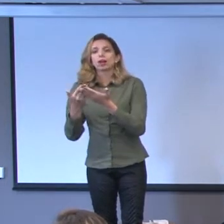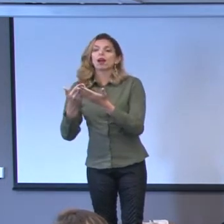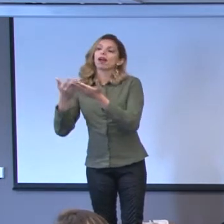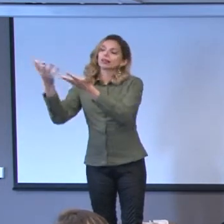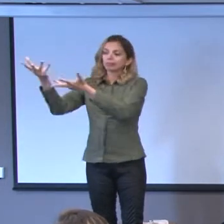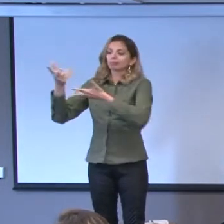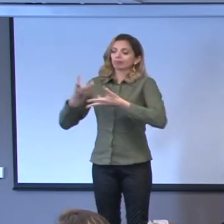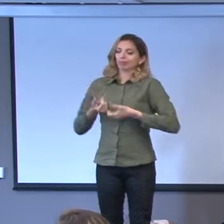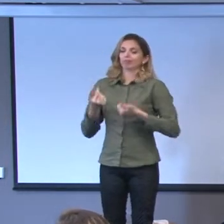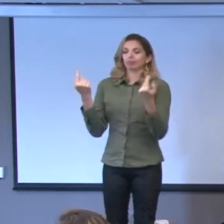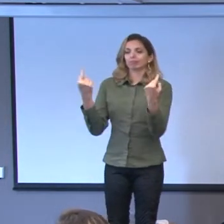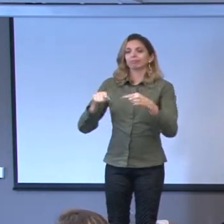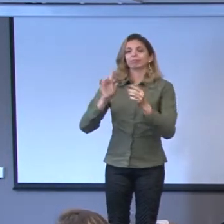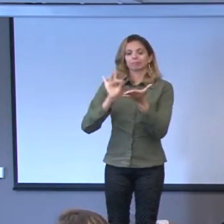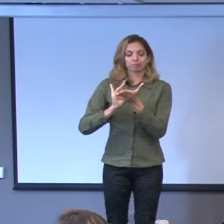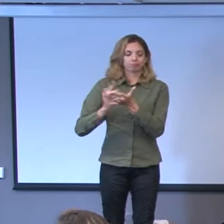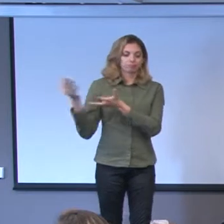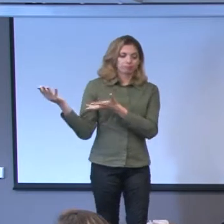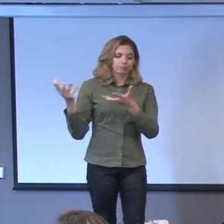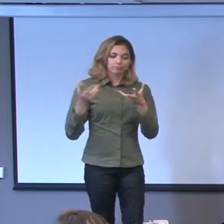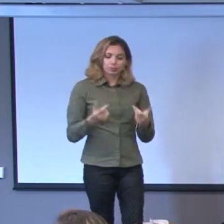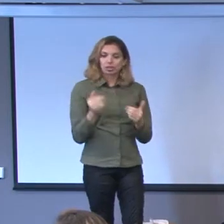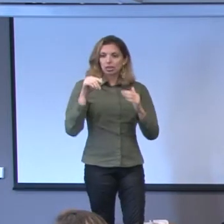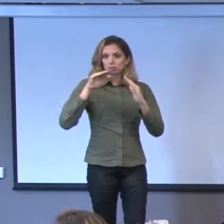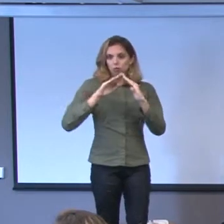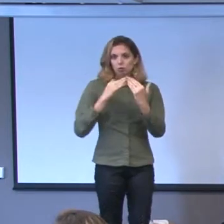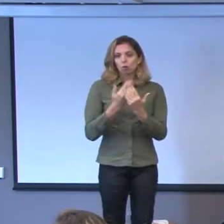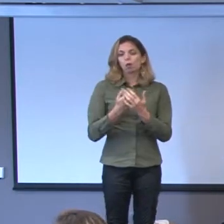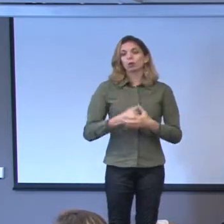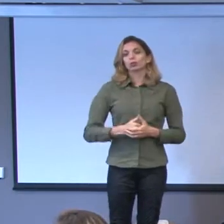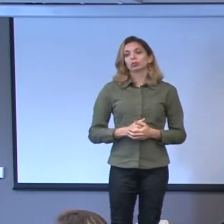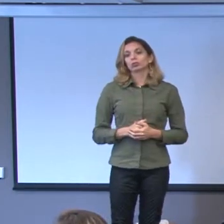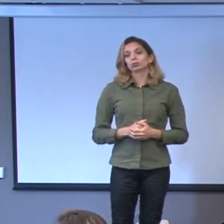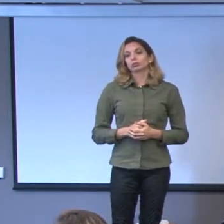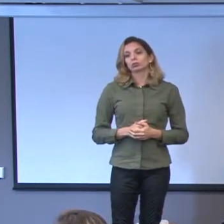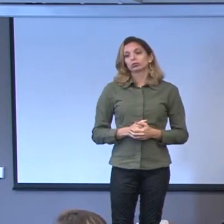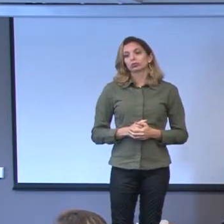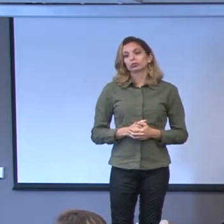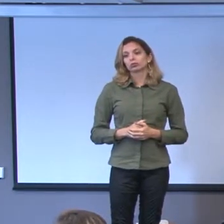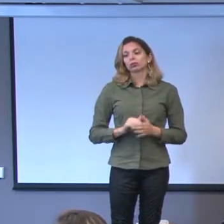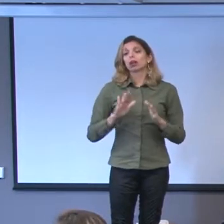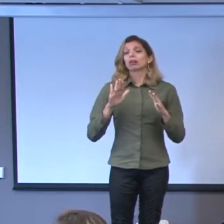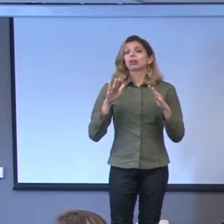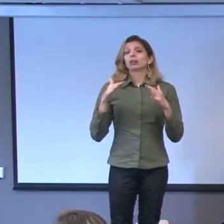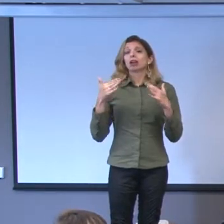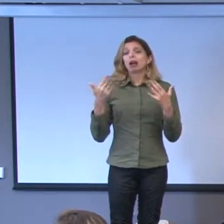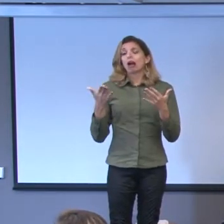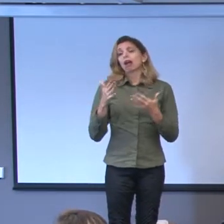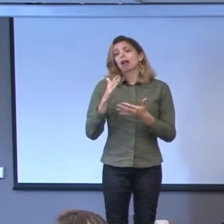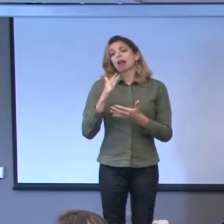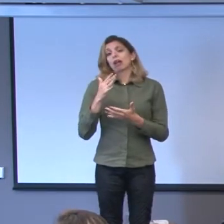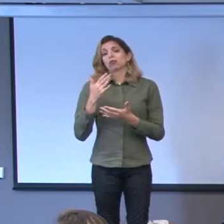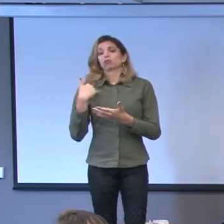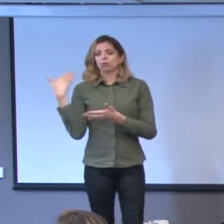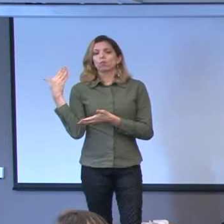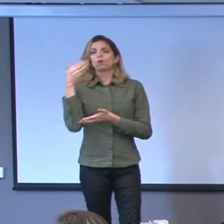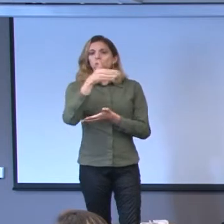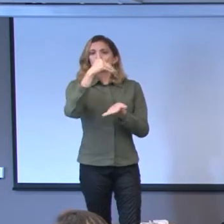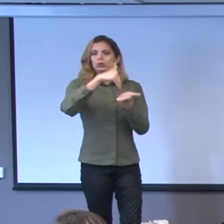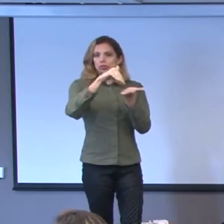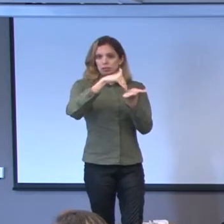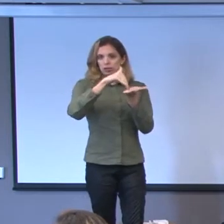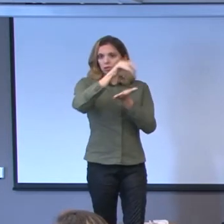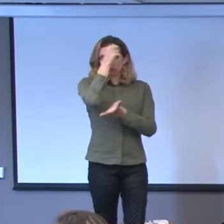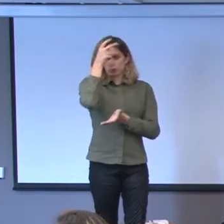assumir esse desafio. E eles chegaram e dissemos, fomos à Secretaria, né, Municipal